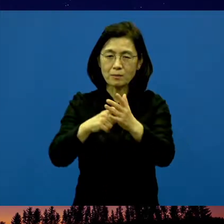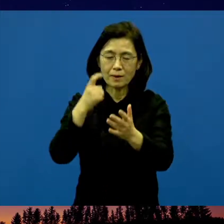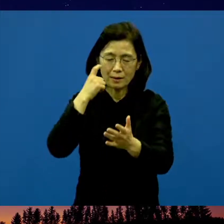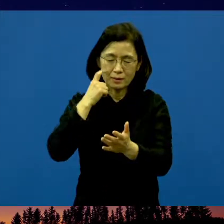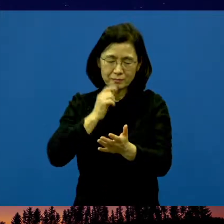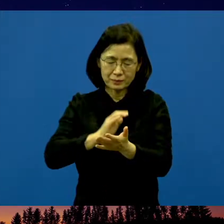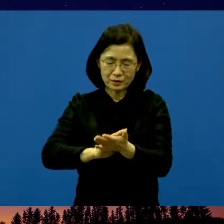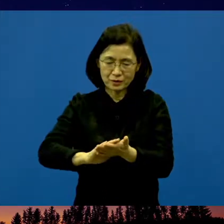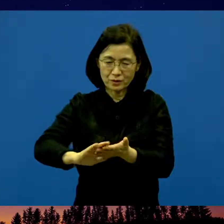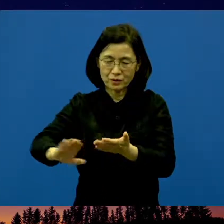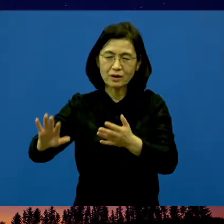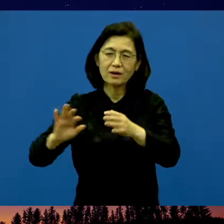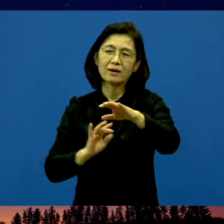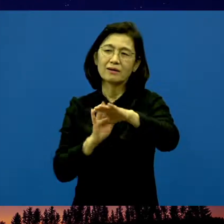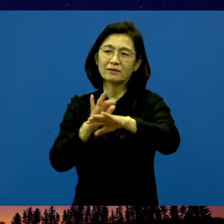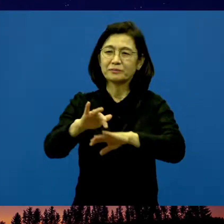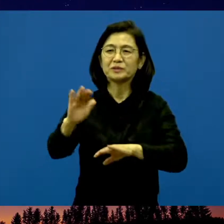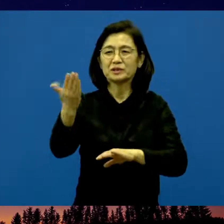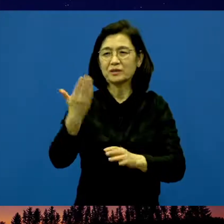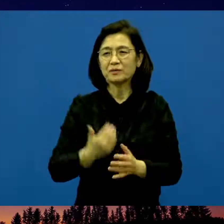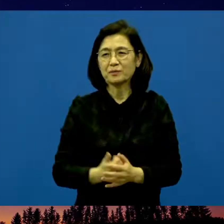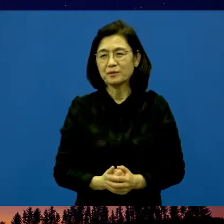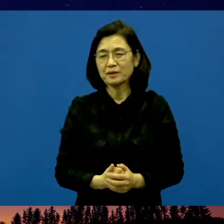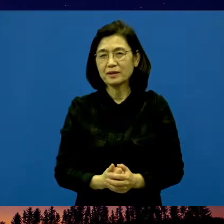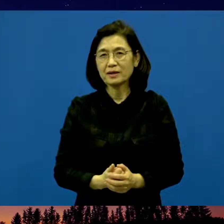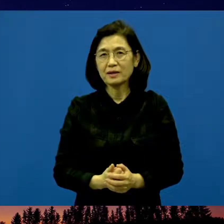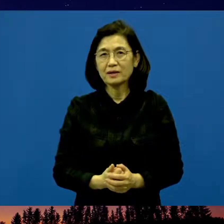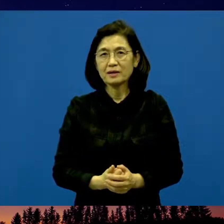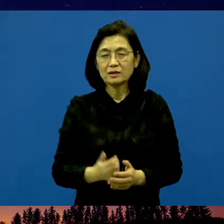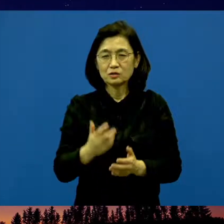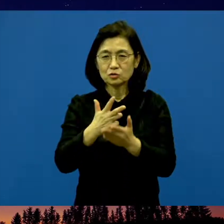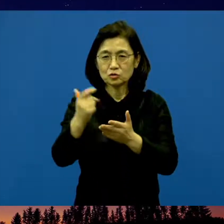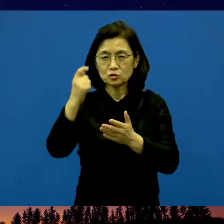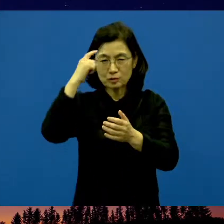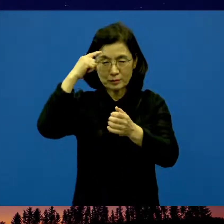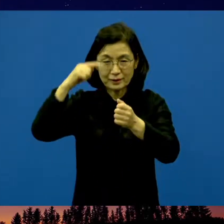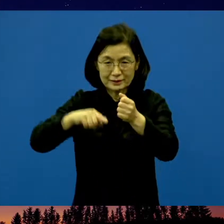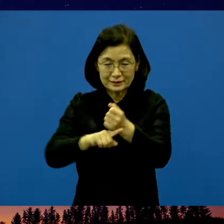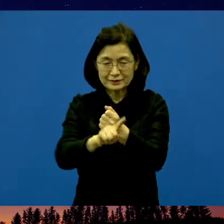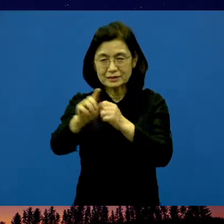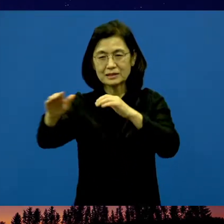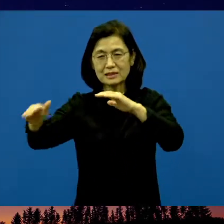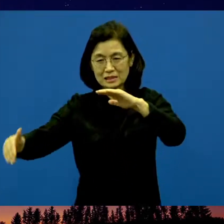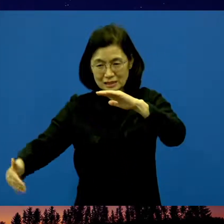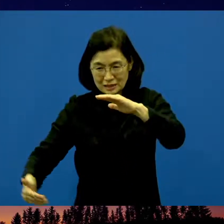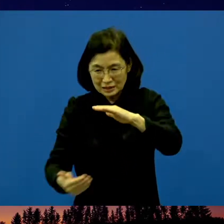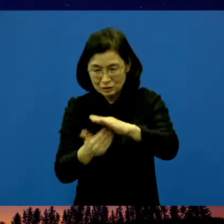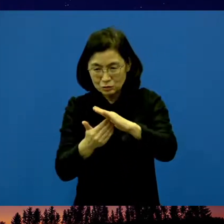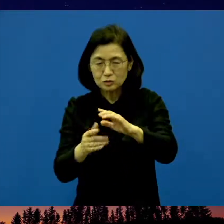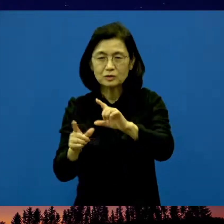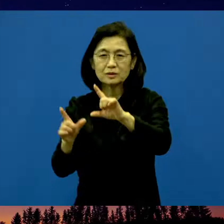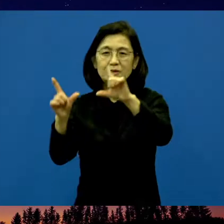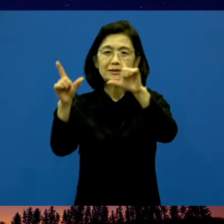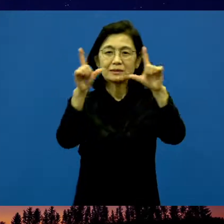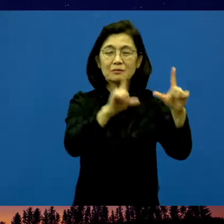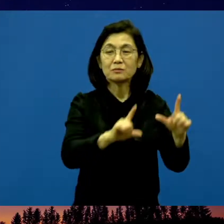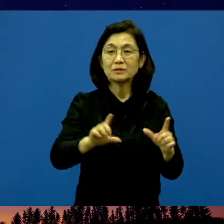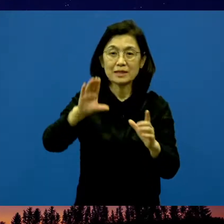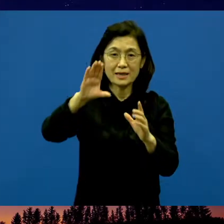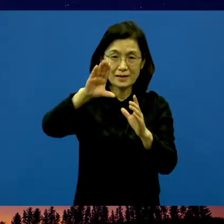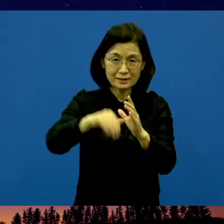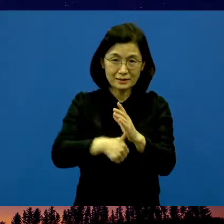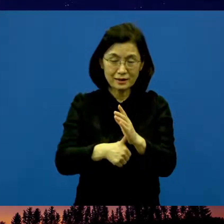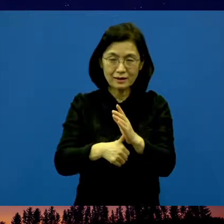평화가 넘쳐오르게 되는 것입니다. 여러분, 주님의 뜻을 이루어가는 그런 삶은 결국 내 안에 있는